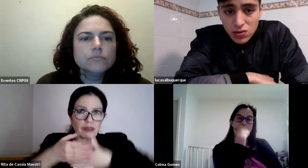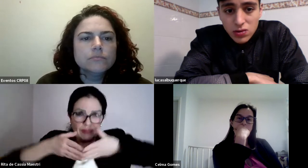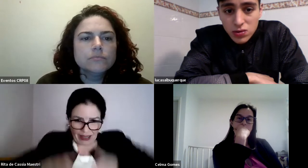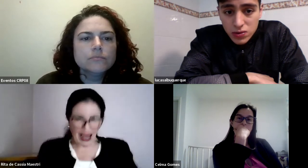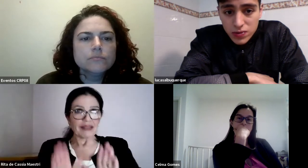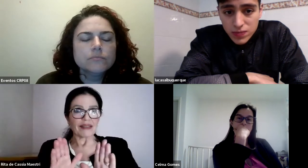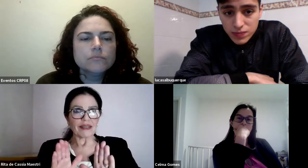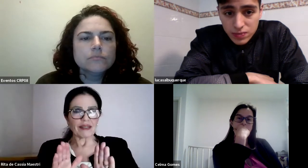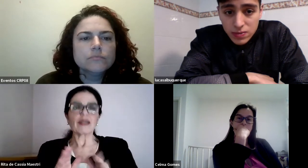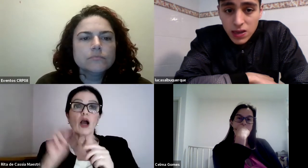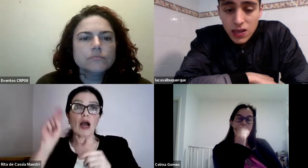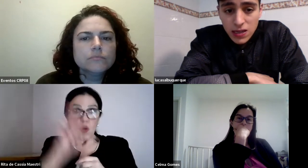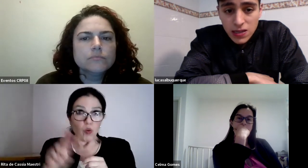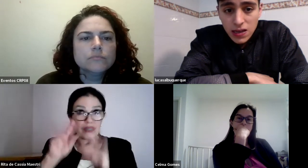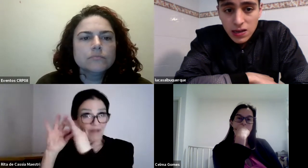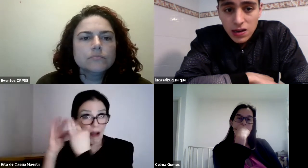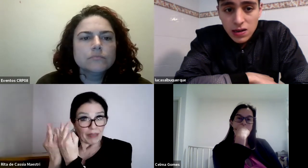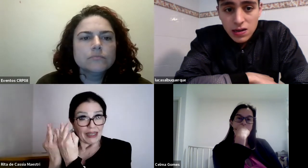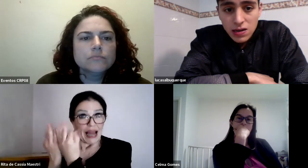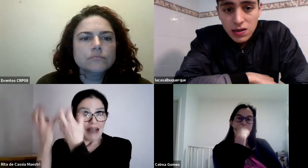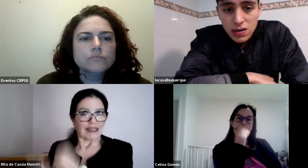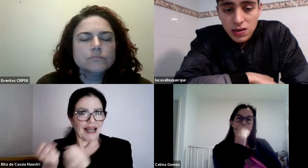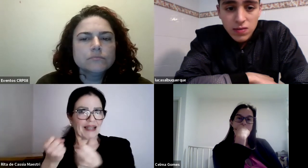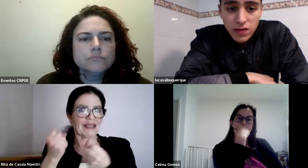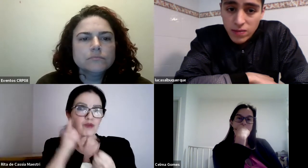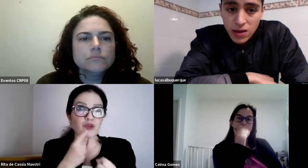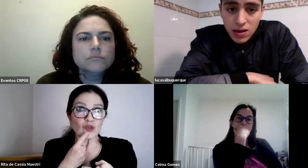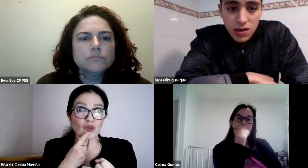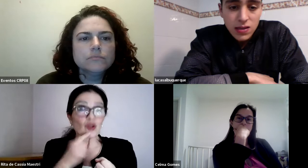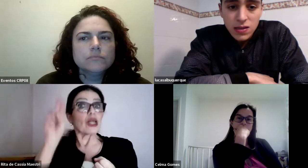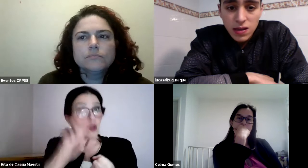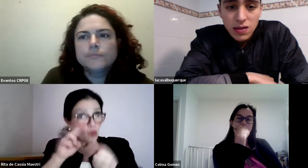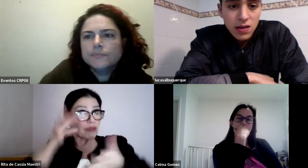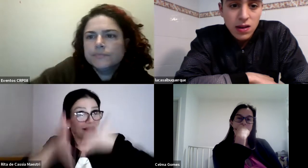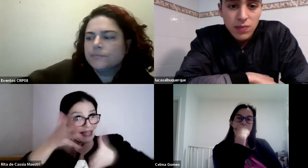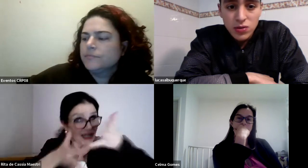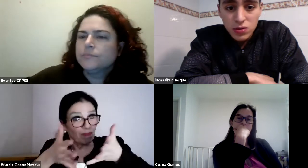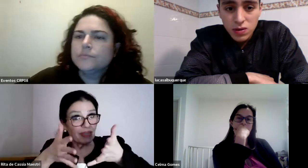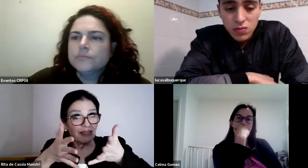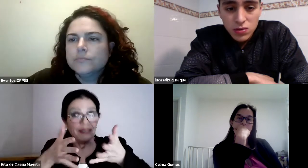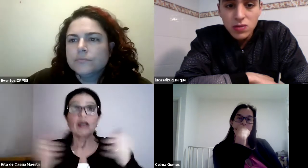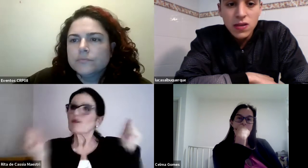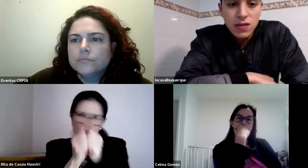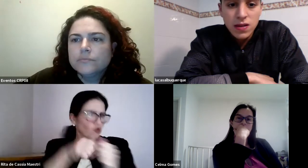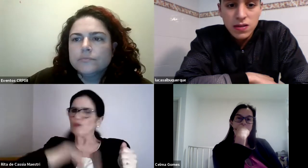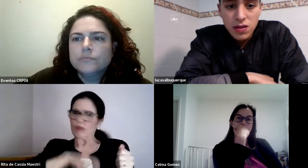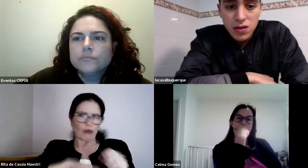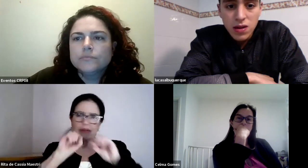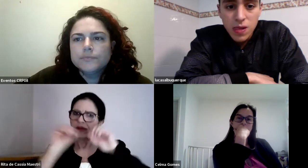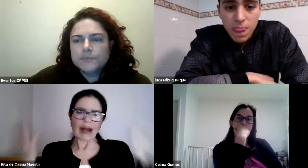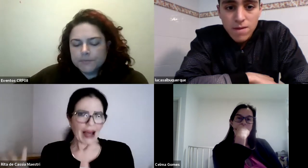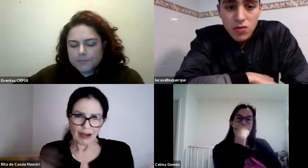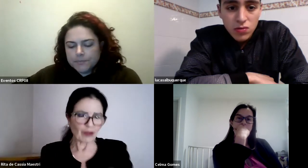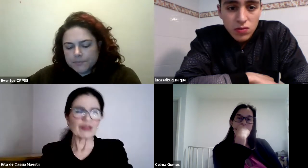todos os surdos que nascerem numa família que aceita a pessoa como surda